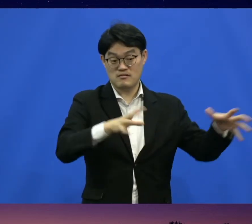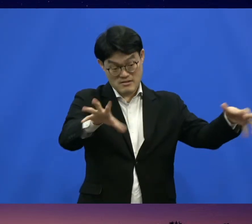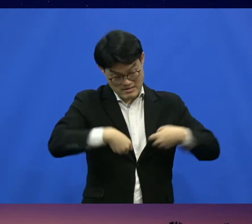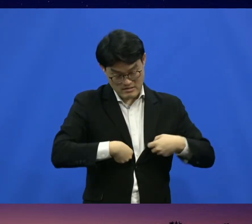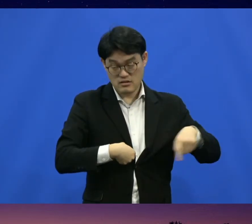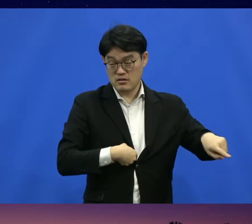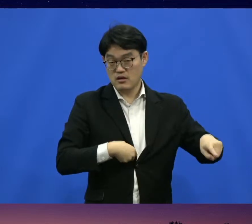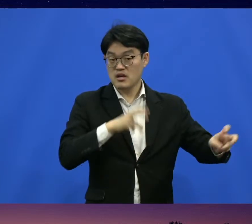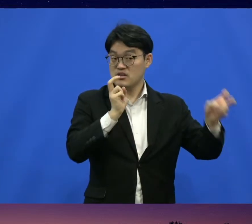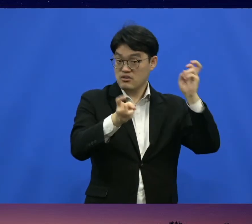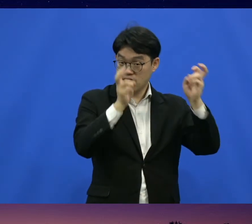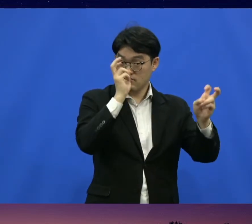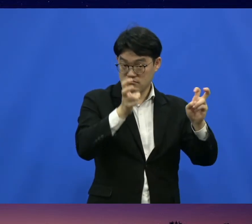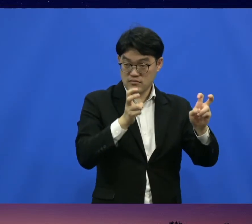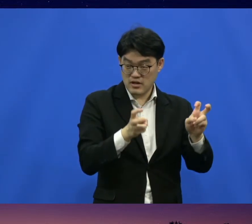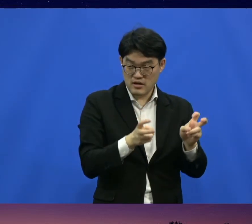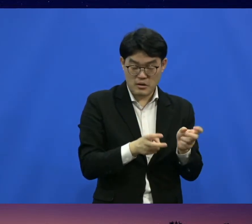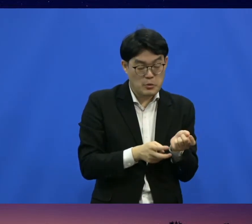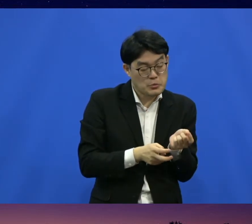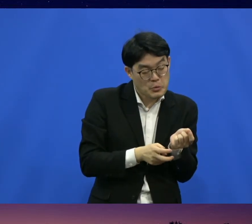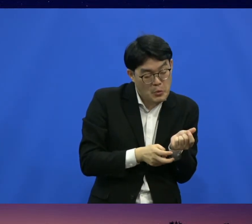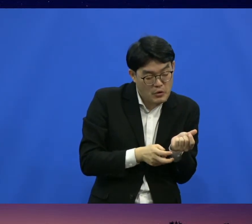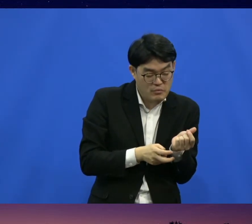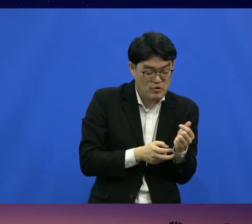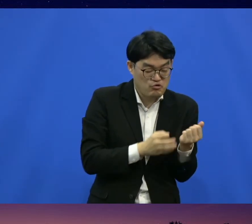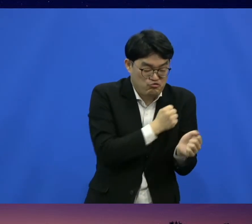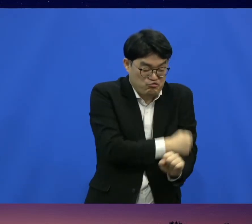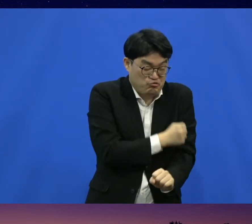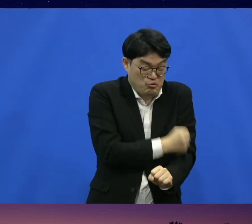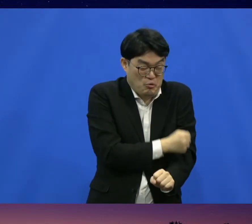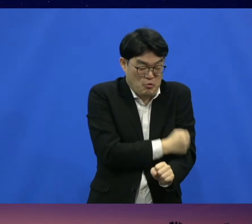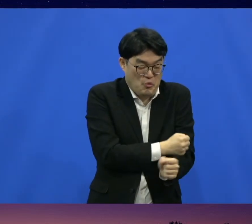많은 결과를 얻어내는 이 경제 논리.